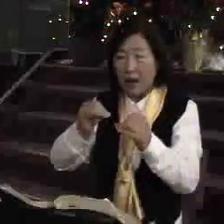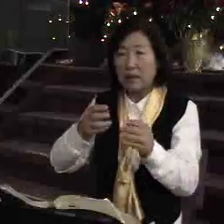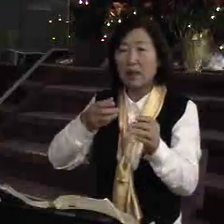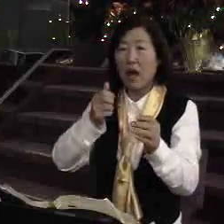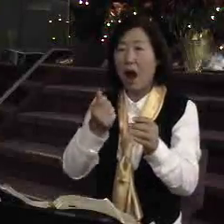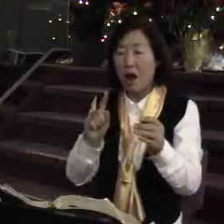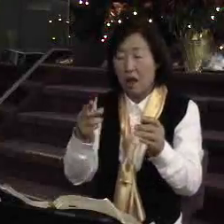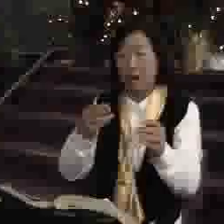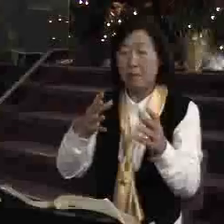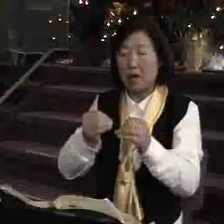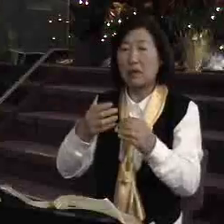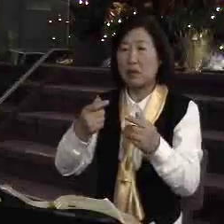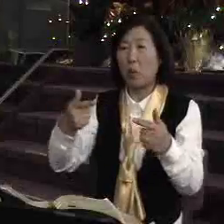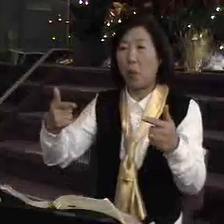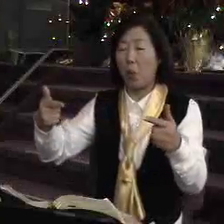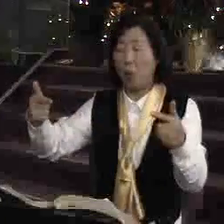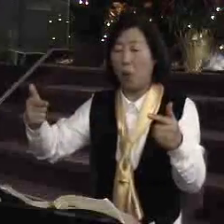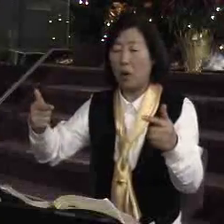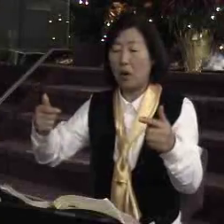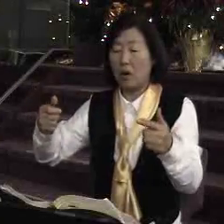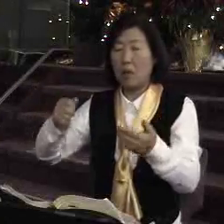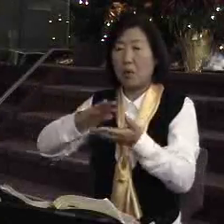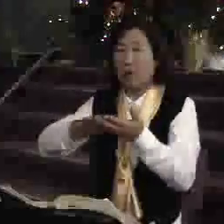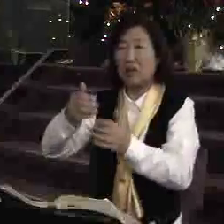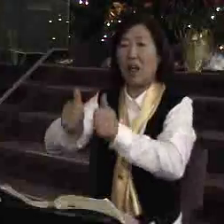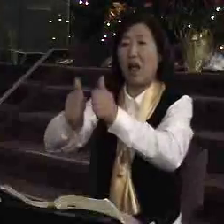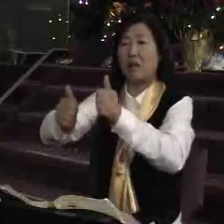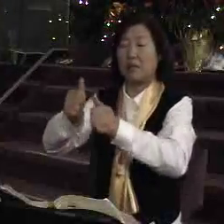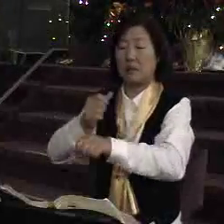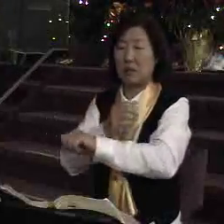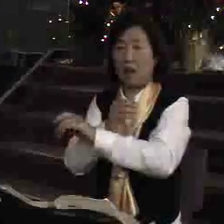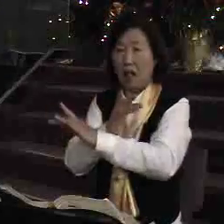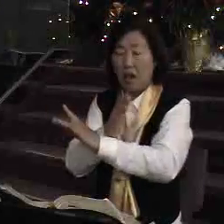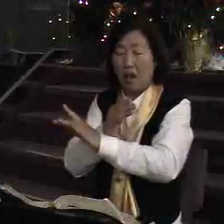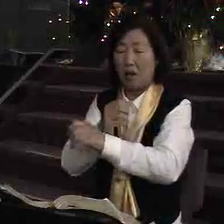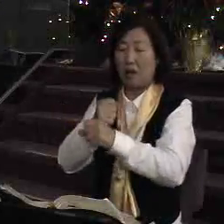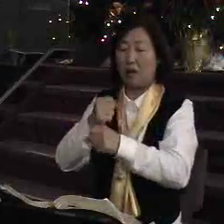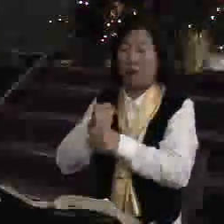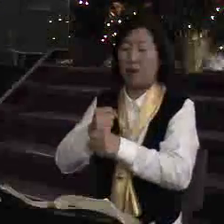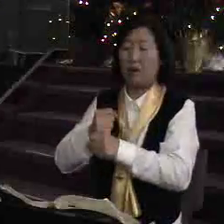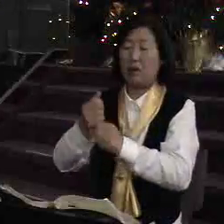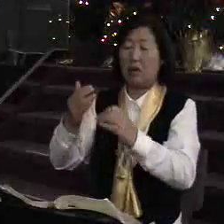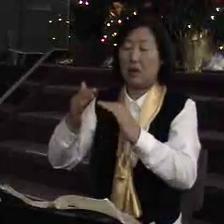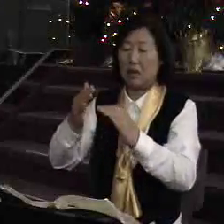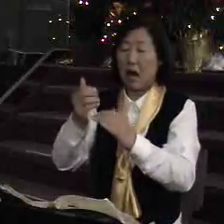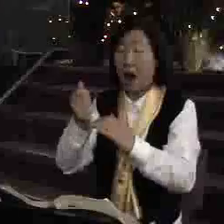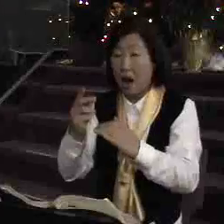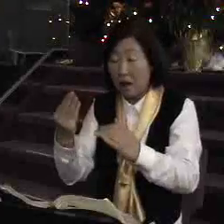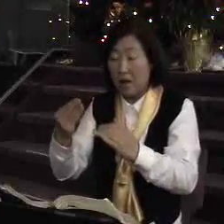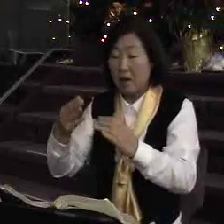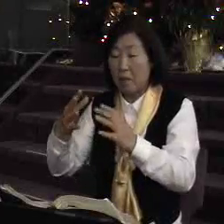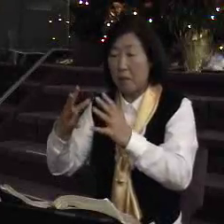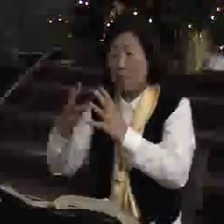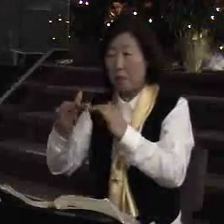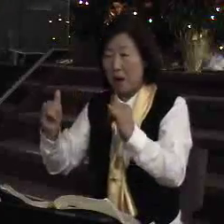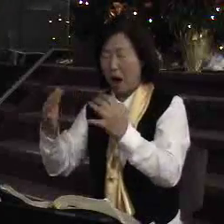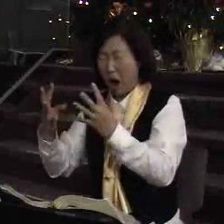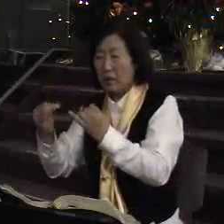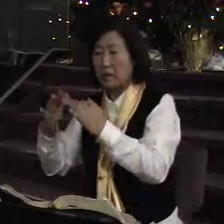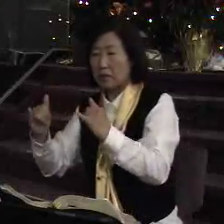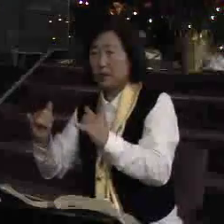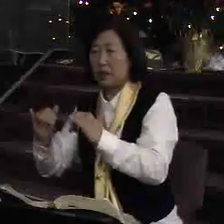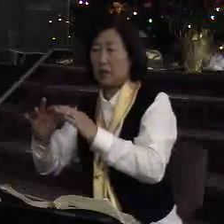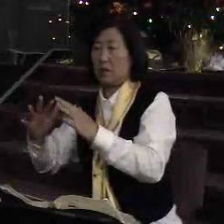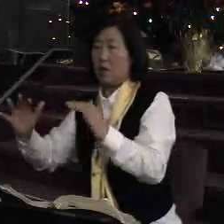소위 넘버 게임을 한 거예요. 그래서 나는 이러한 많은 사람들을 할례받게 하였다 하면서 자랑할 것을